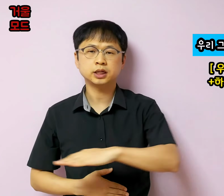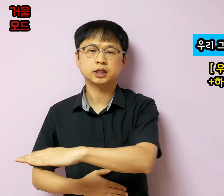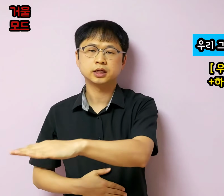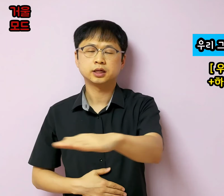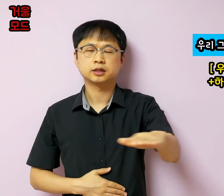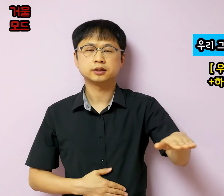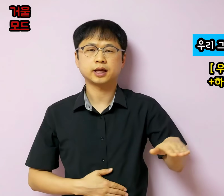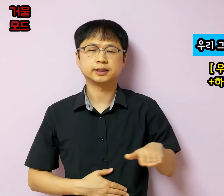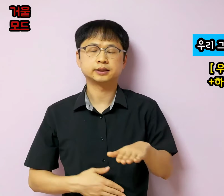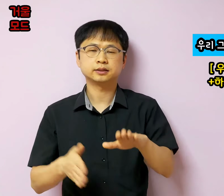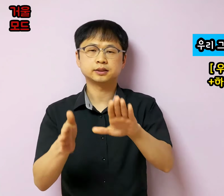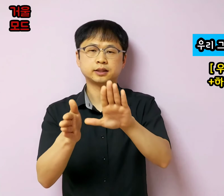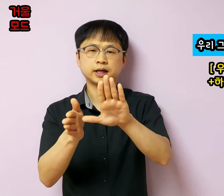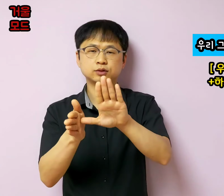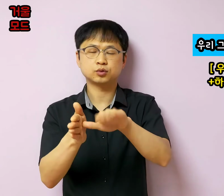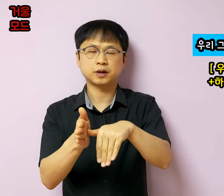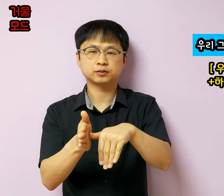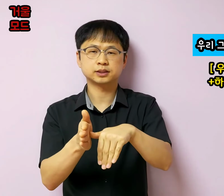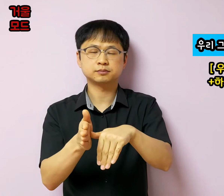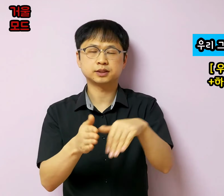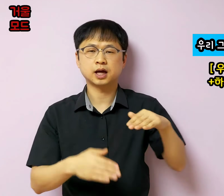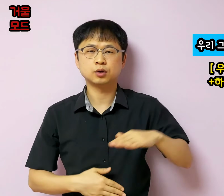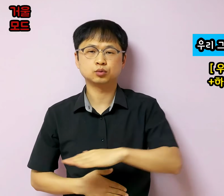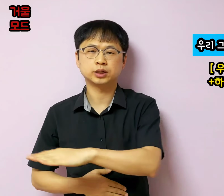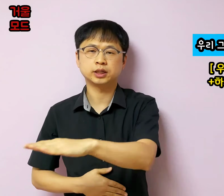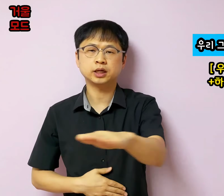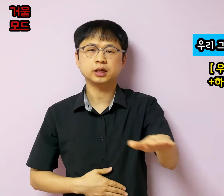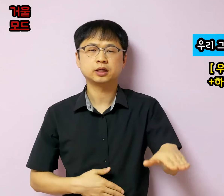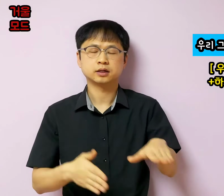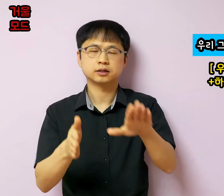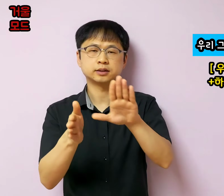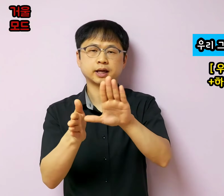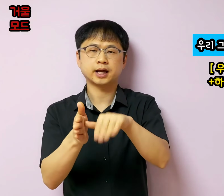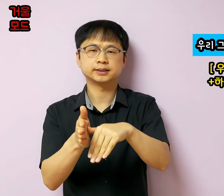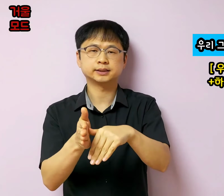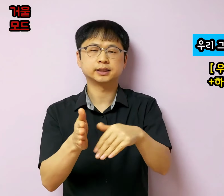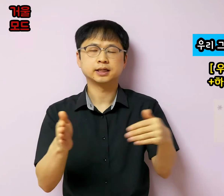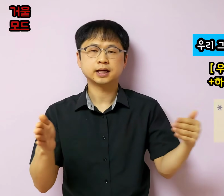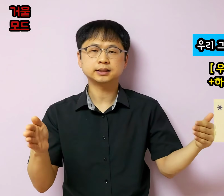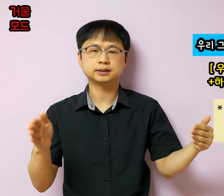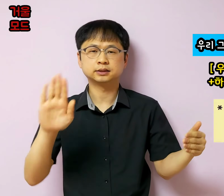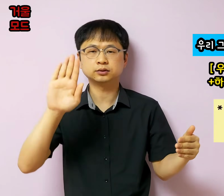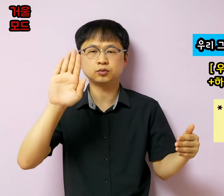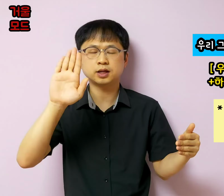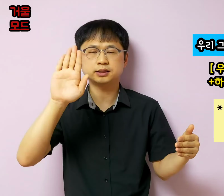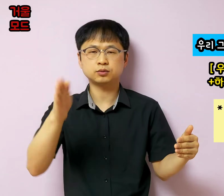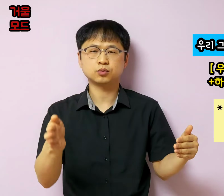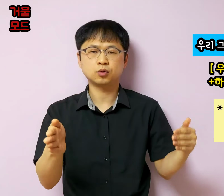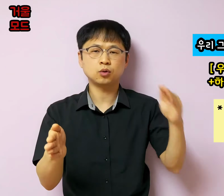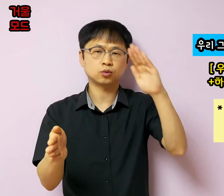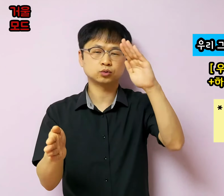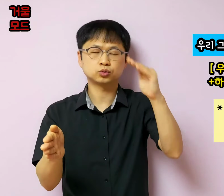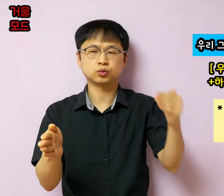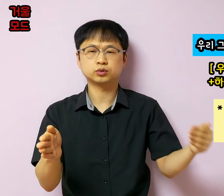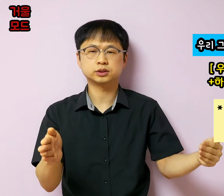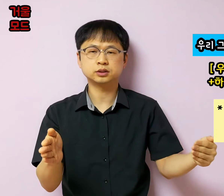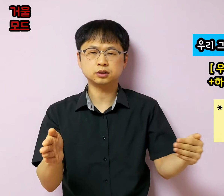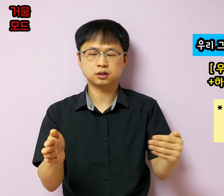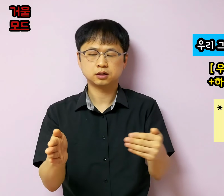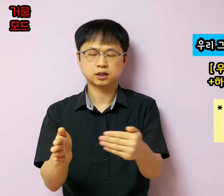우리 그때까지. 여기서 때라는 수어 바로 썼습니다. 우리 그때까지. 까지는 손날 세우고 오른손 손끝을